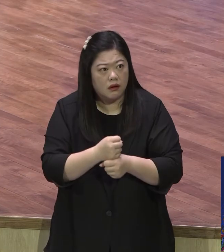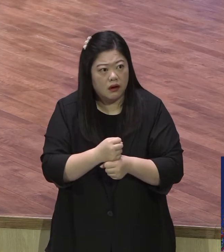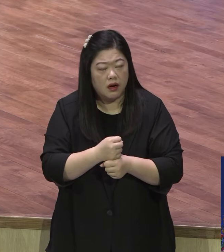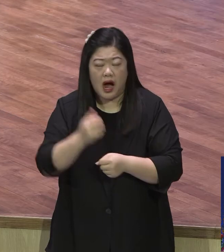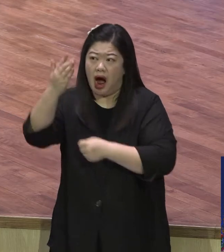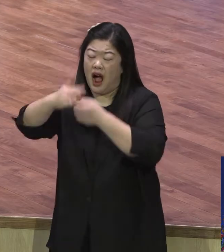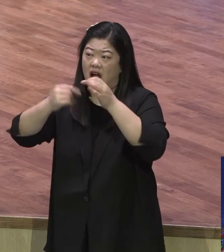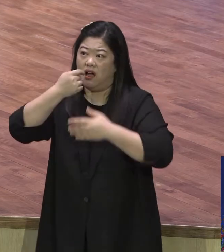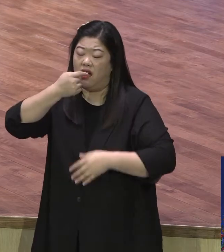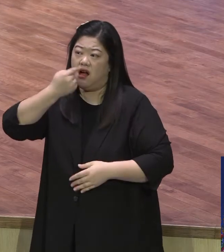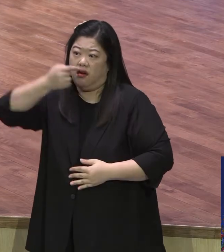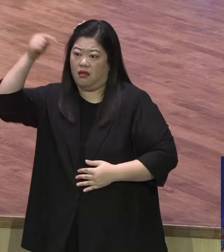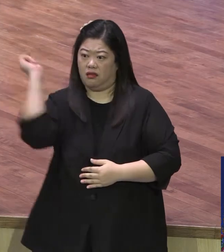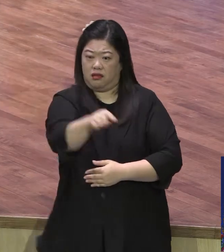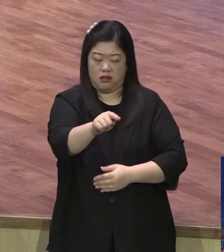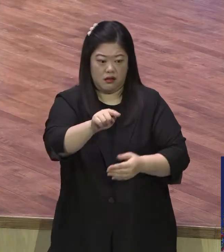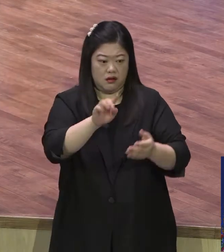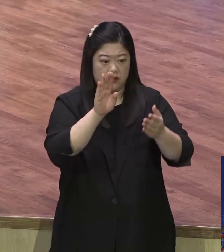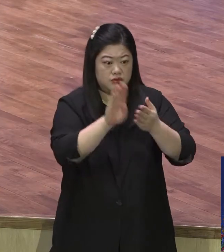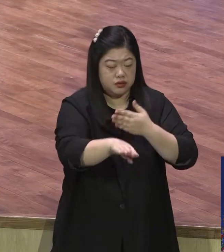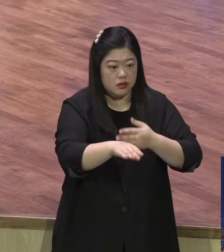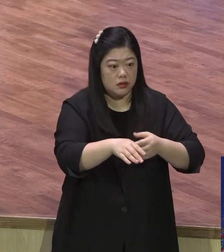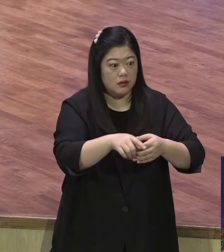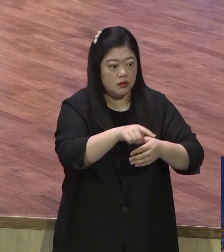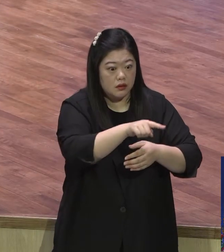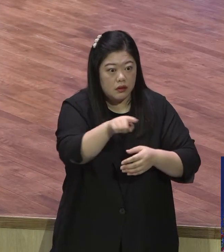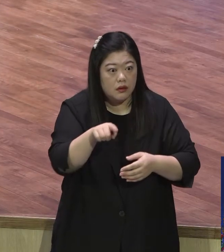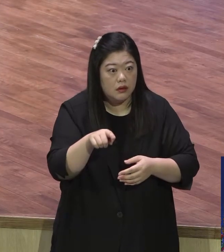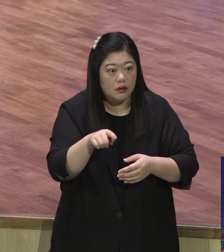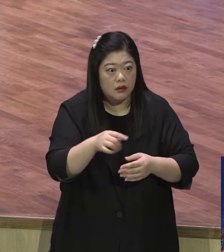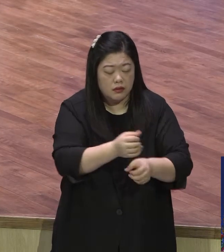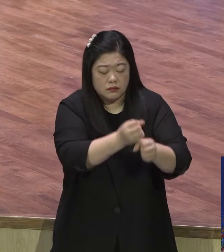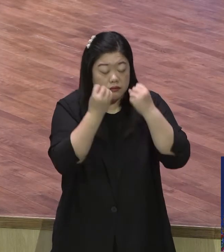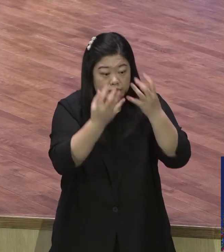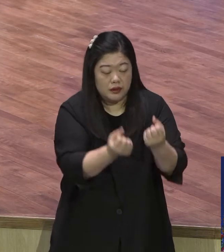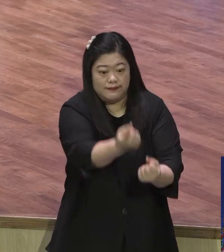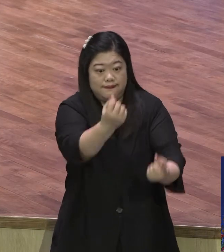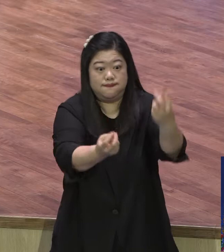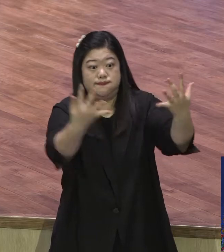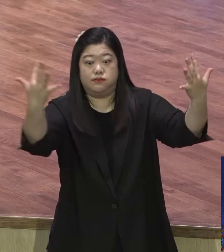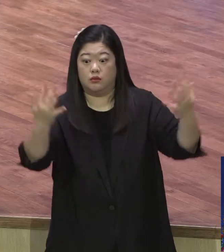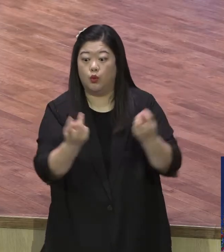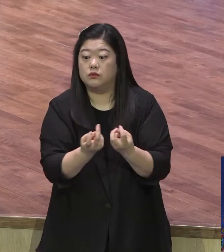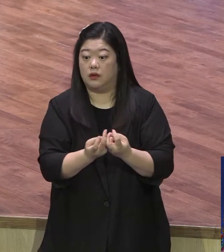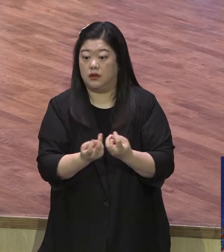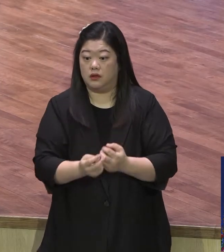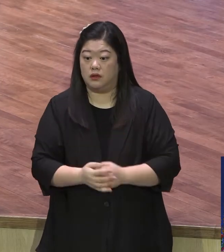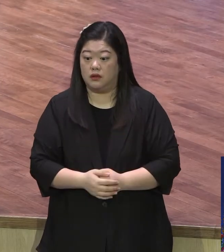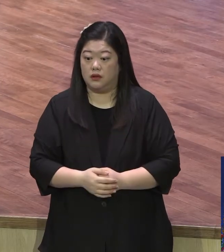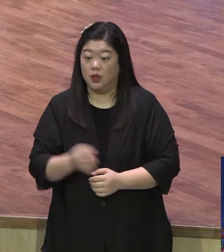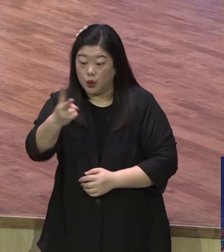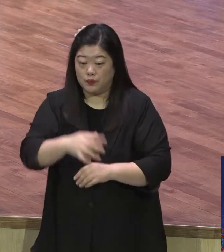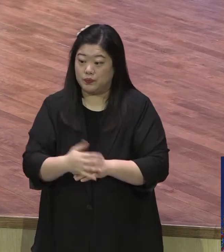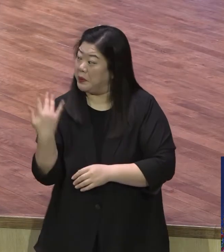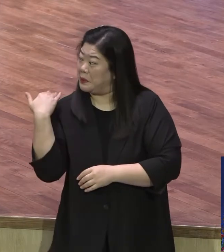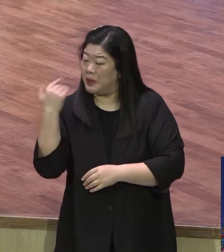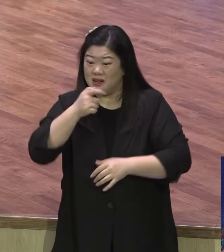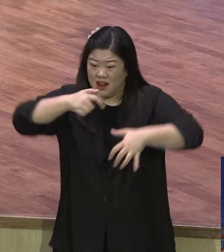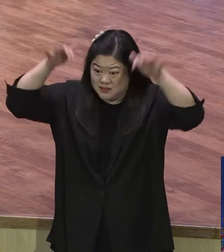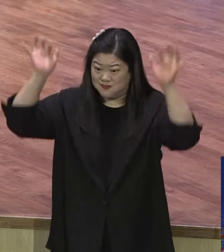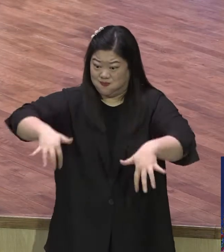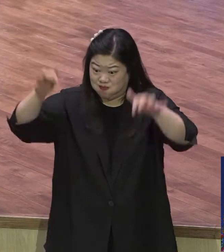여러분 비가 많이 왔잖아요 비 보면서 뭘 느낍니까 하나님 참 솜씨도 신기하지 그 구름